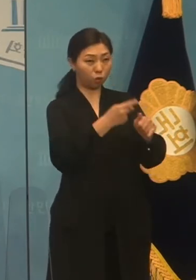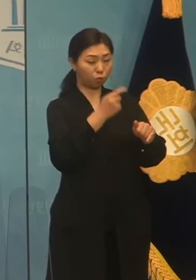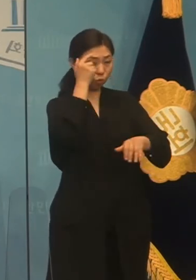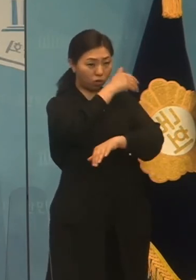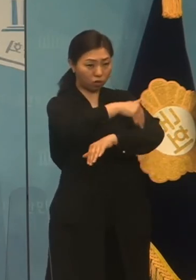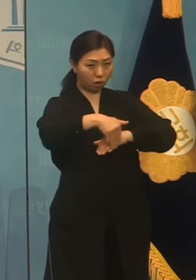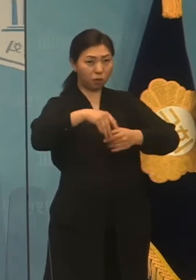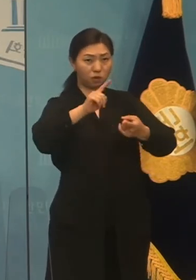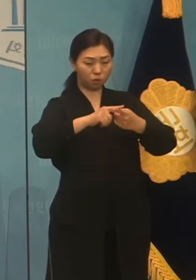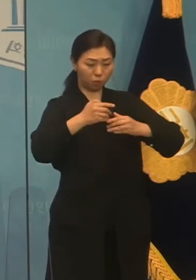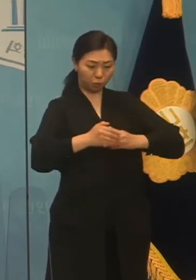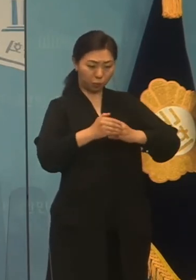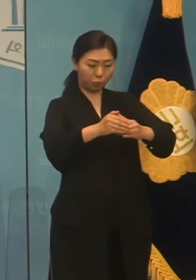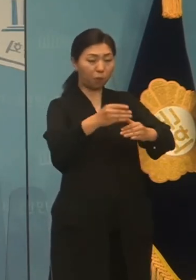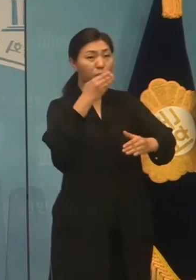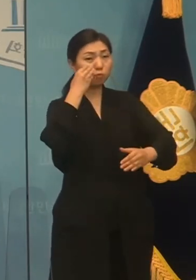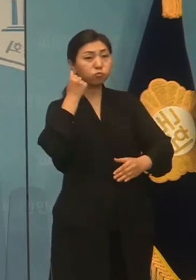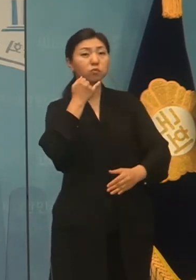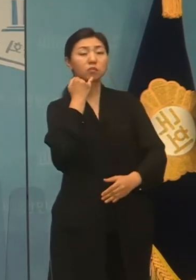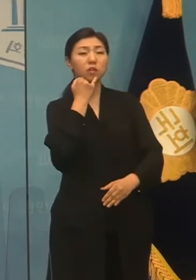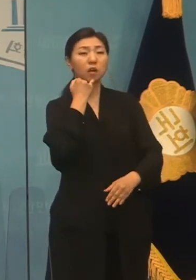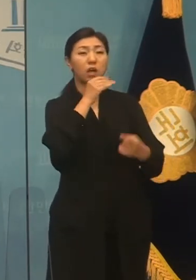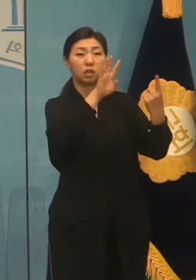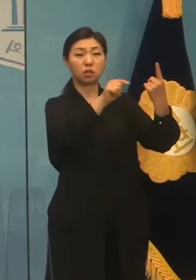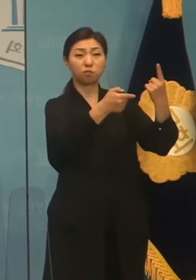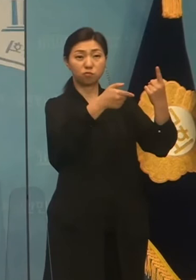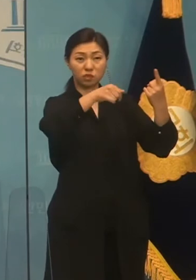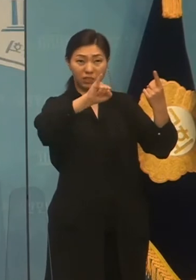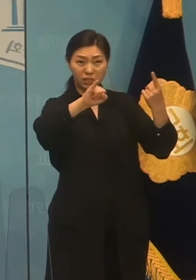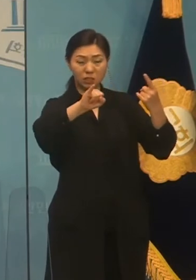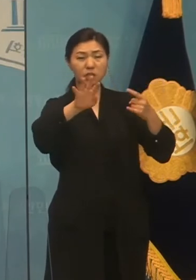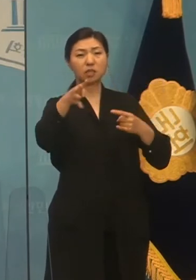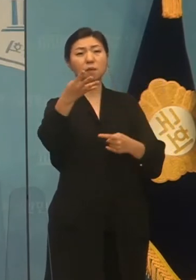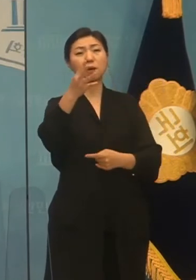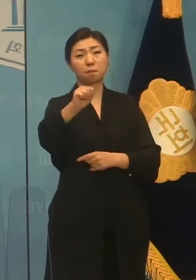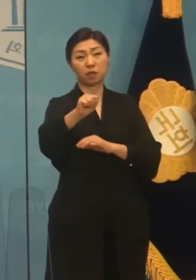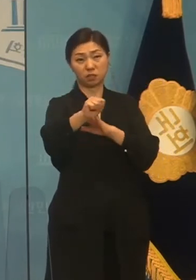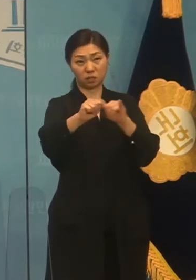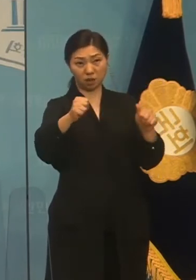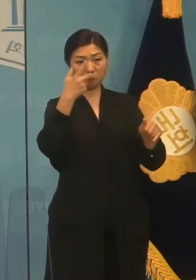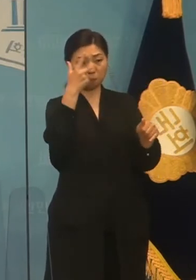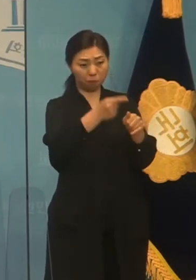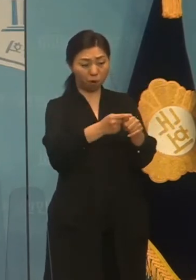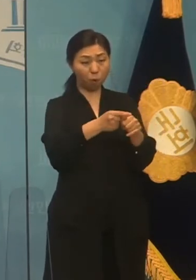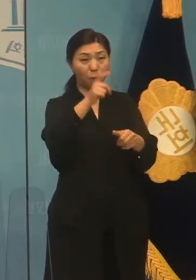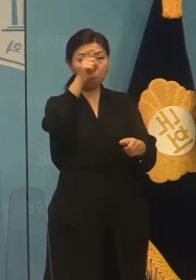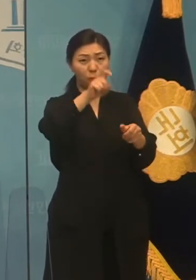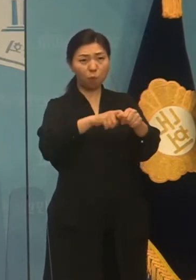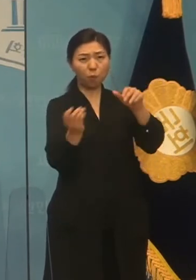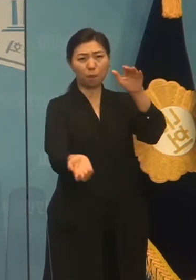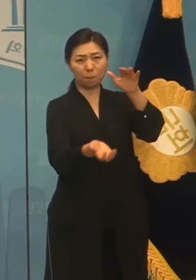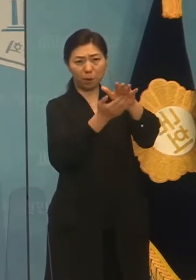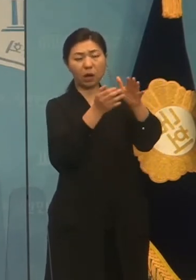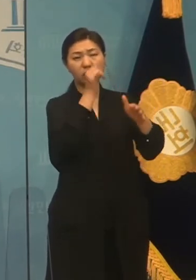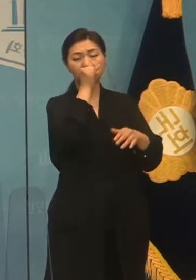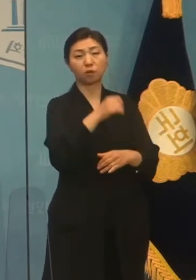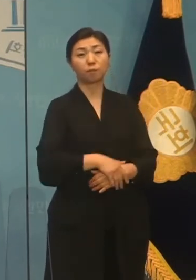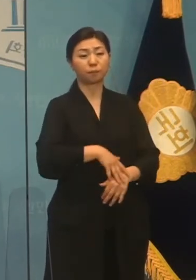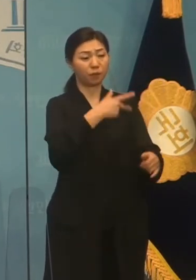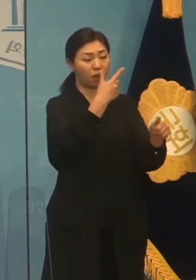진행되고 있습니다. 이미 1분기 400만 명 접종 목표는 초과 달성했습니다. 접종이